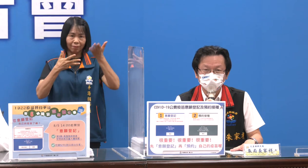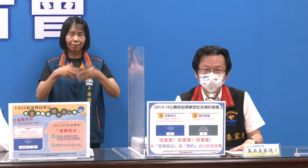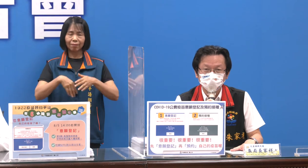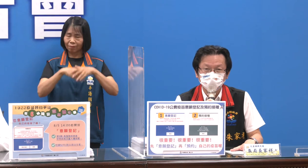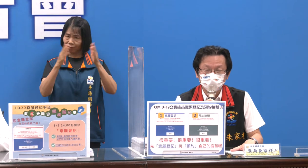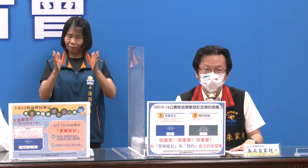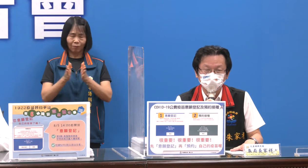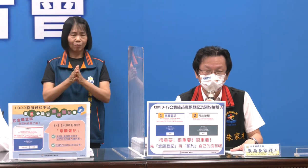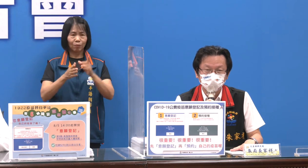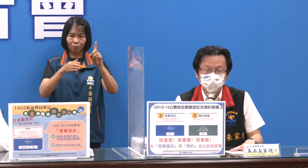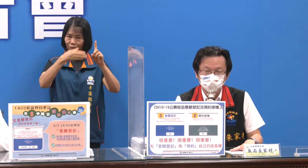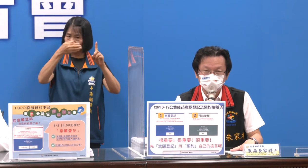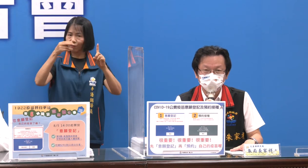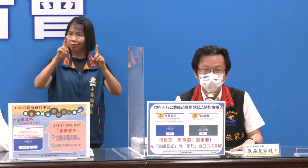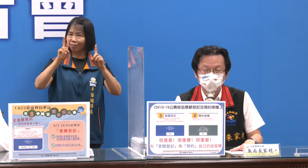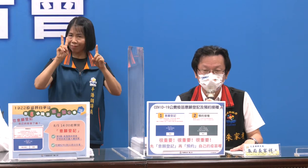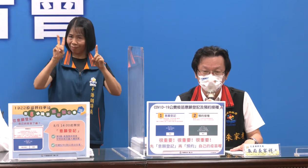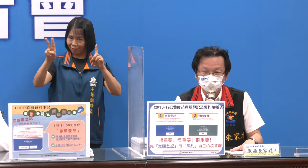去